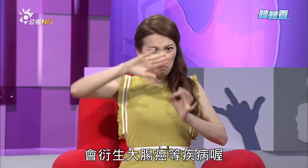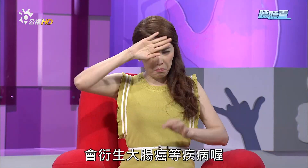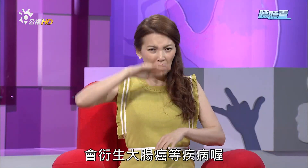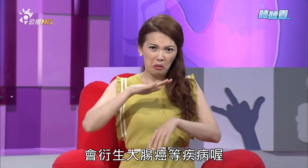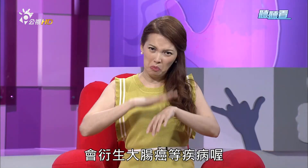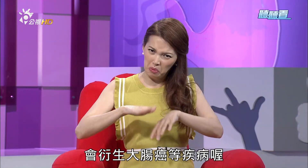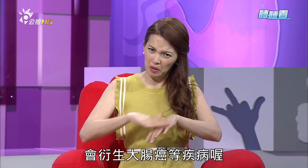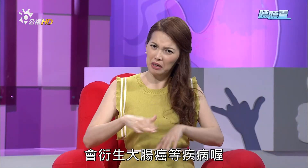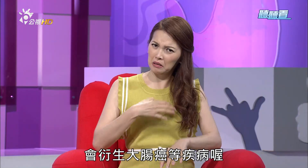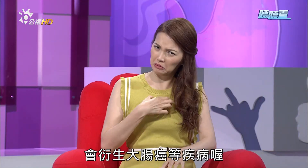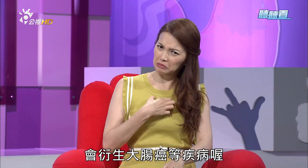疾病哦。